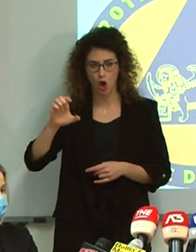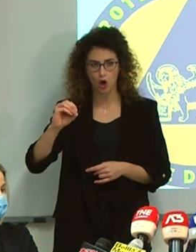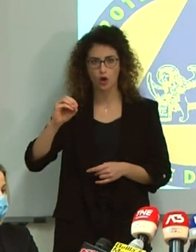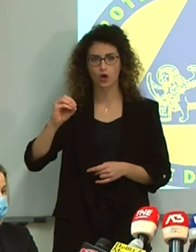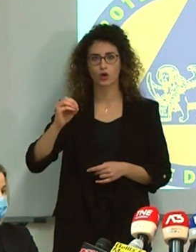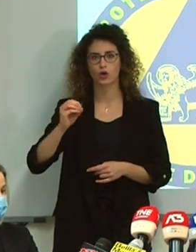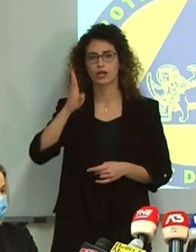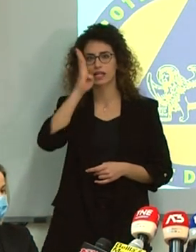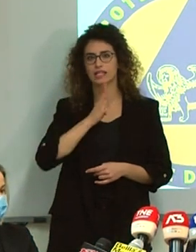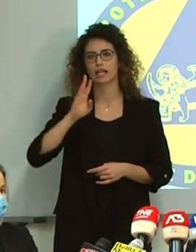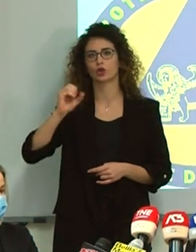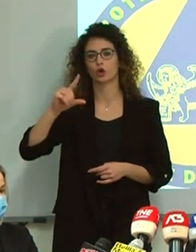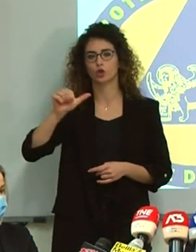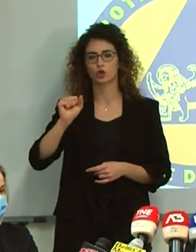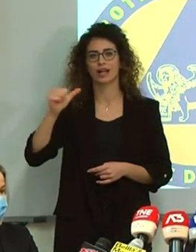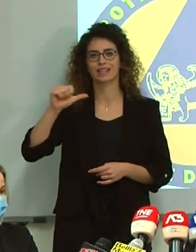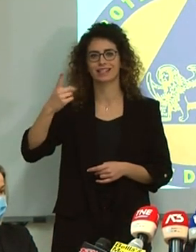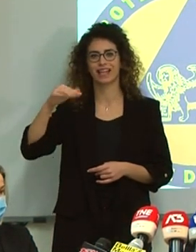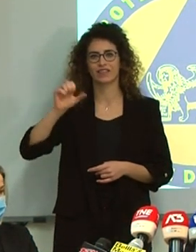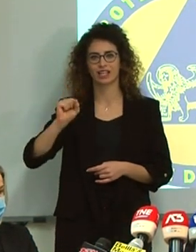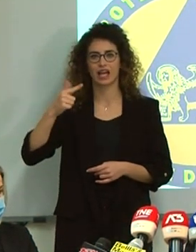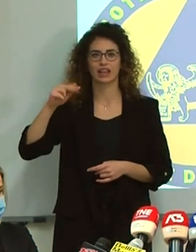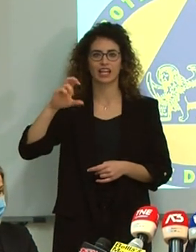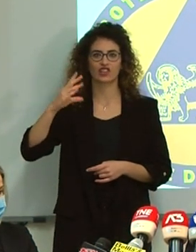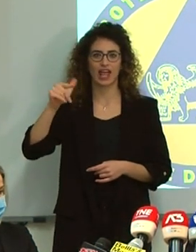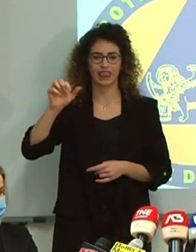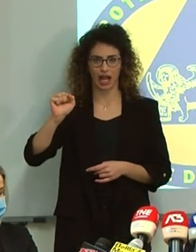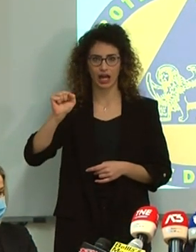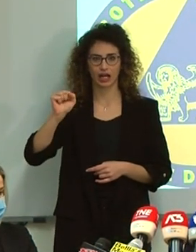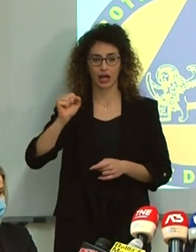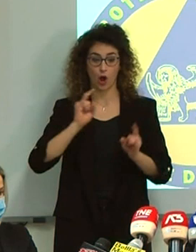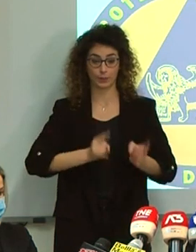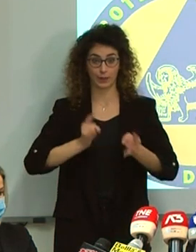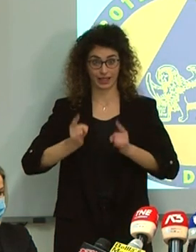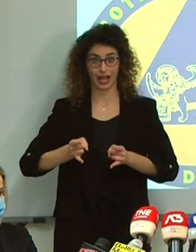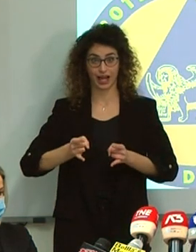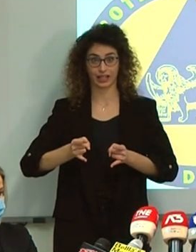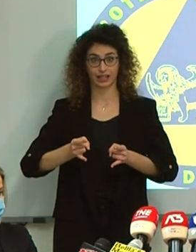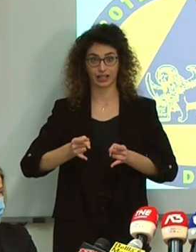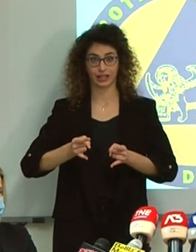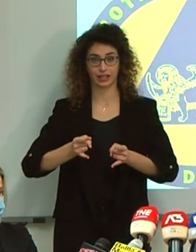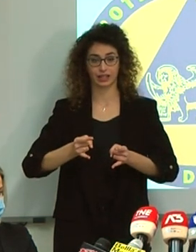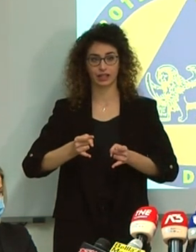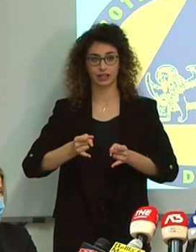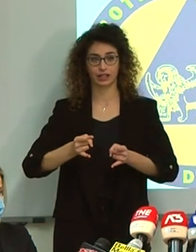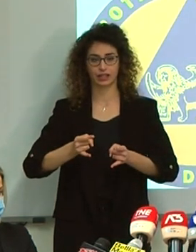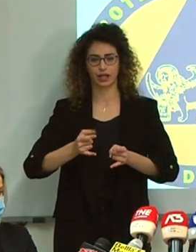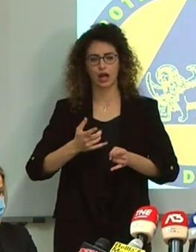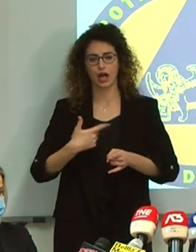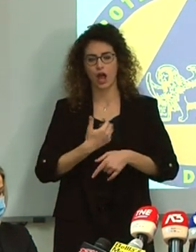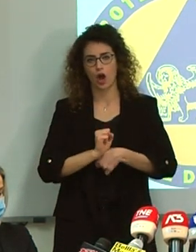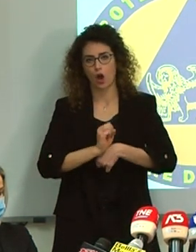sant'orso schiavoni a trecenta che sono ospedali che sono ancora nei nostri ospedali